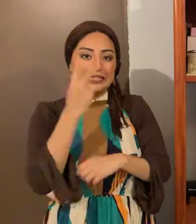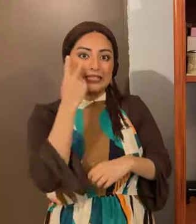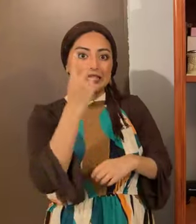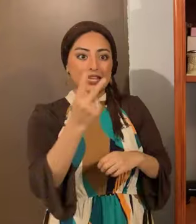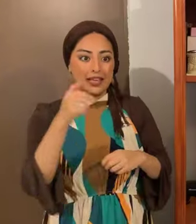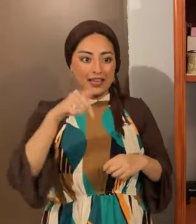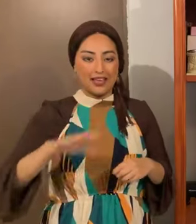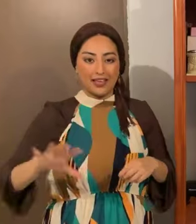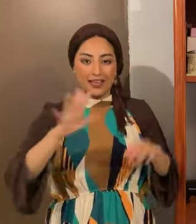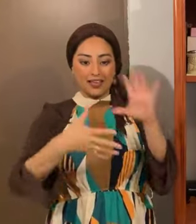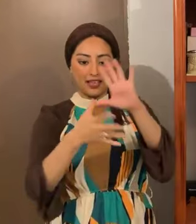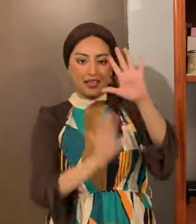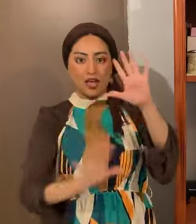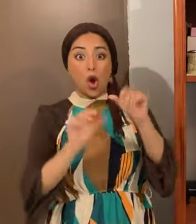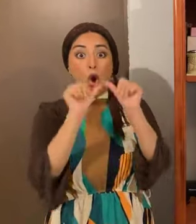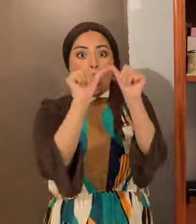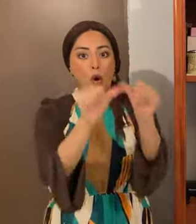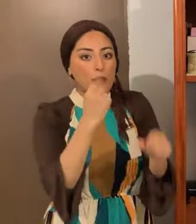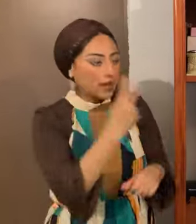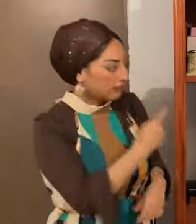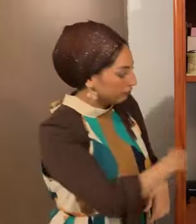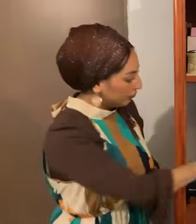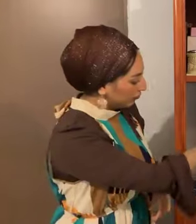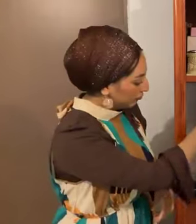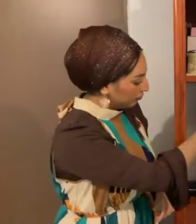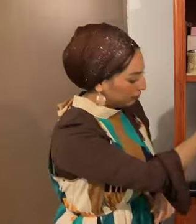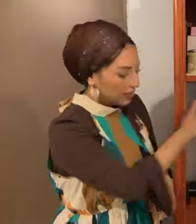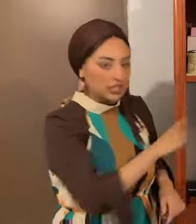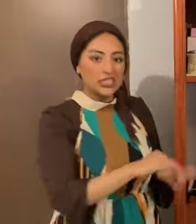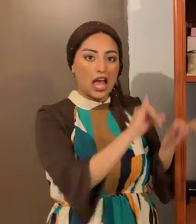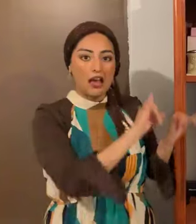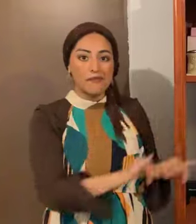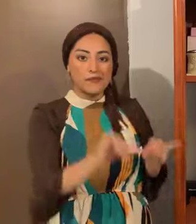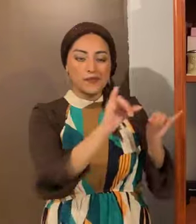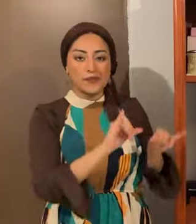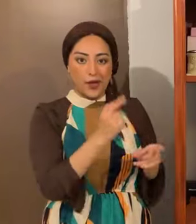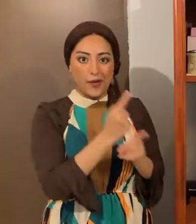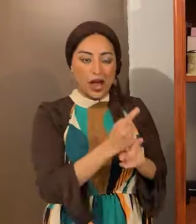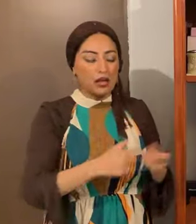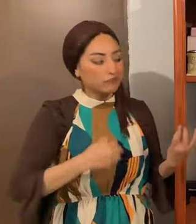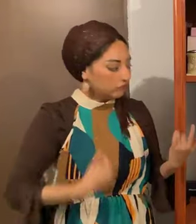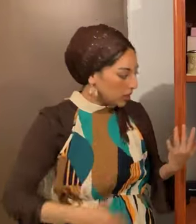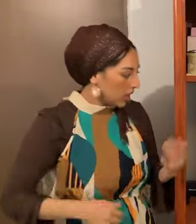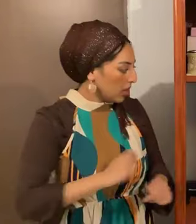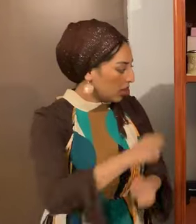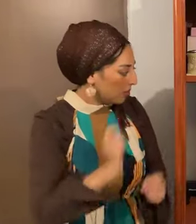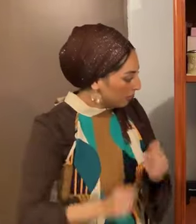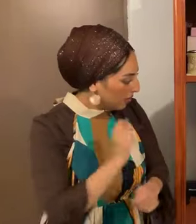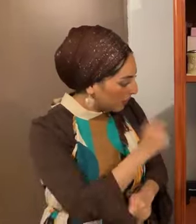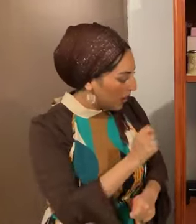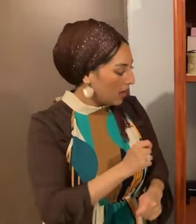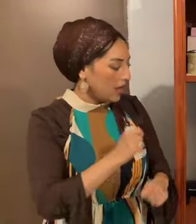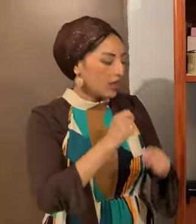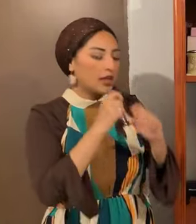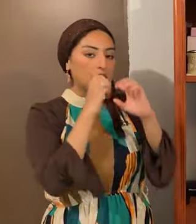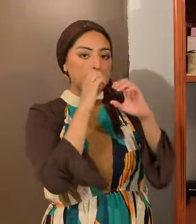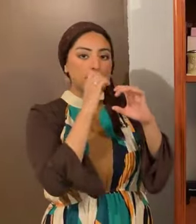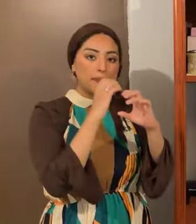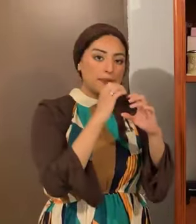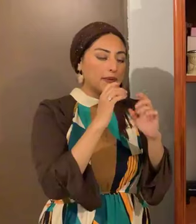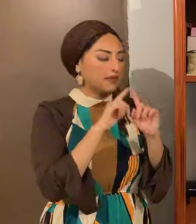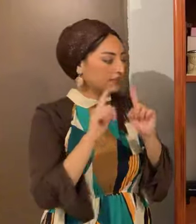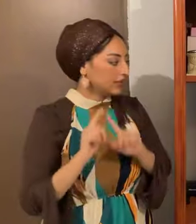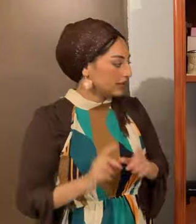los instrumentos occidentales. Ahí, en estas diapositivas que nos hizo favor el amado Rey Luis de